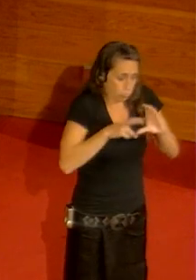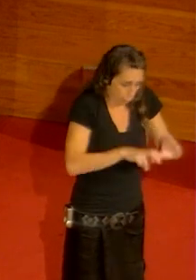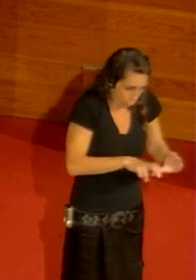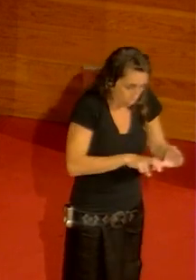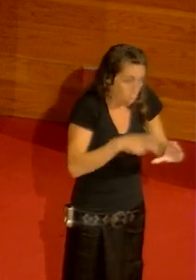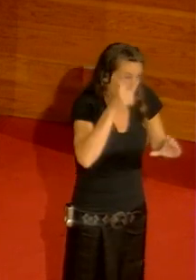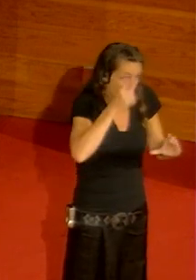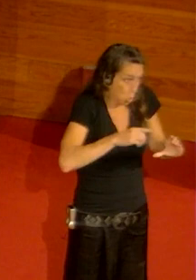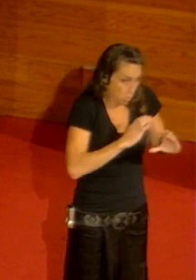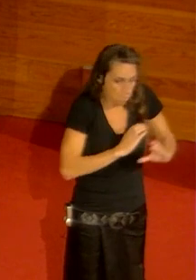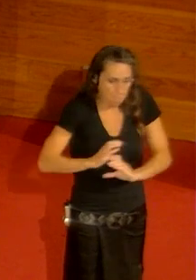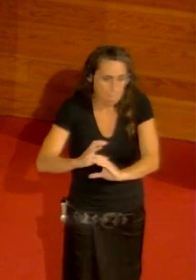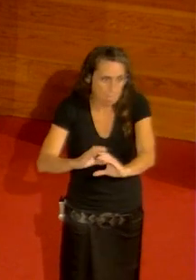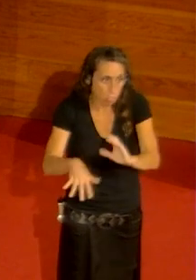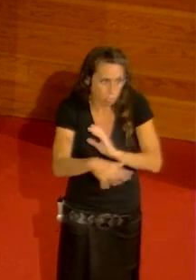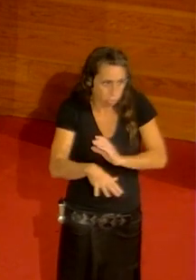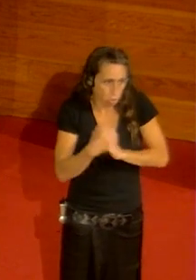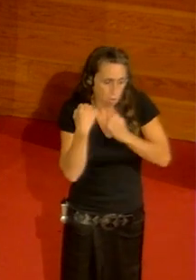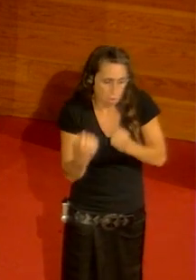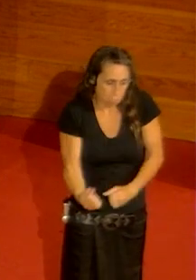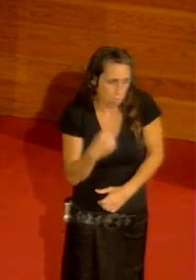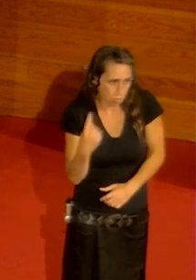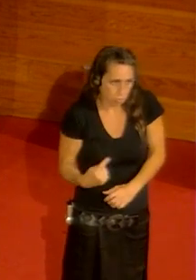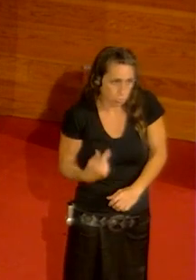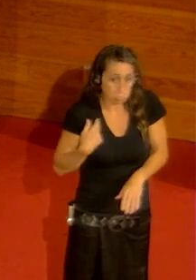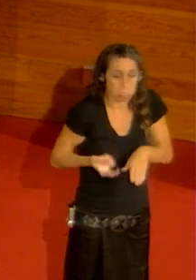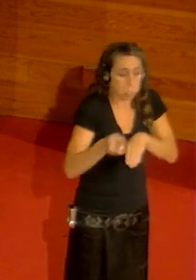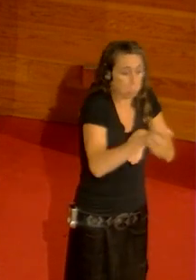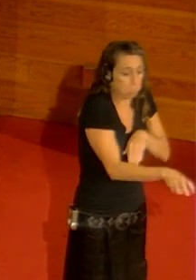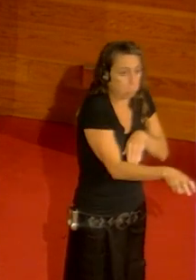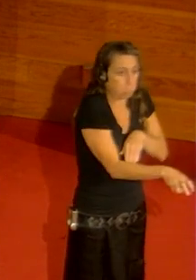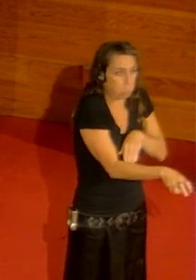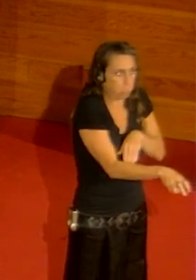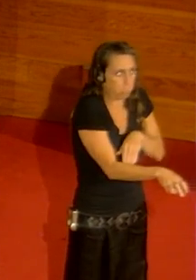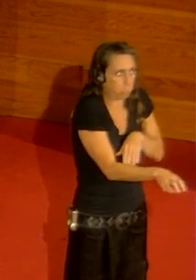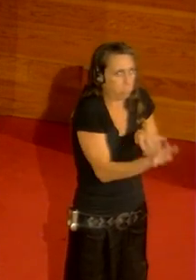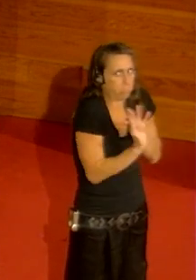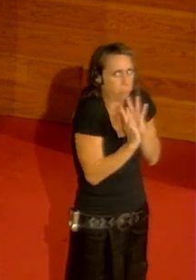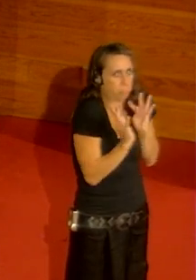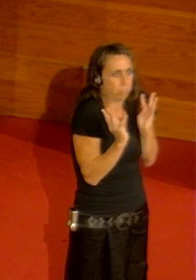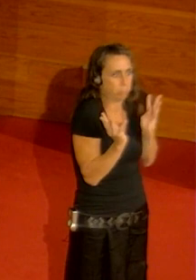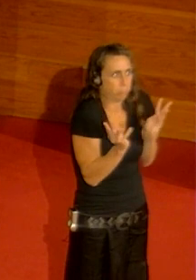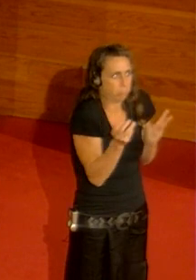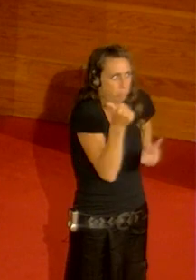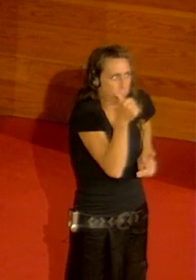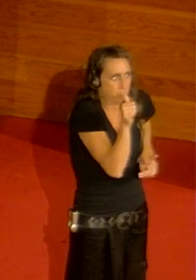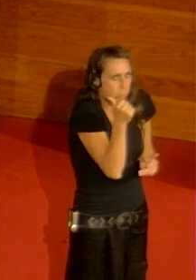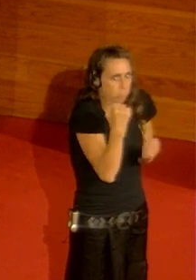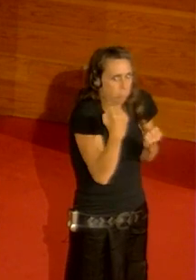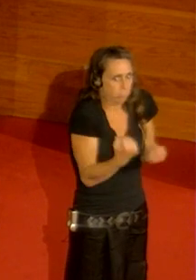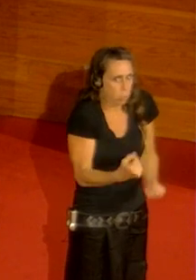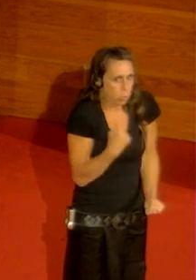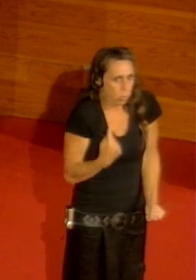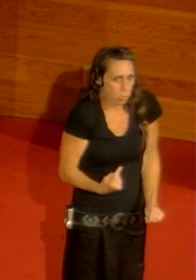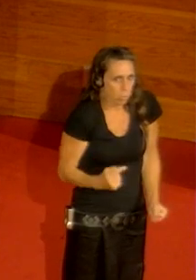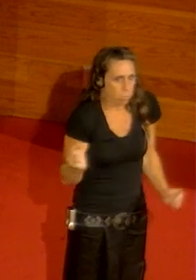que no sabía que atravesaba el barrio y me senté delante delante y de repente me voy rodeada de hombres ultrar todos no me dijeron nada pero se han dado